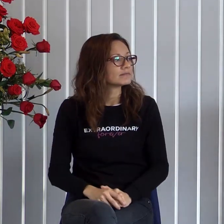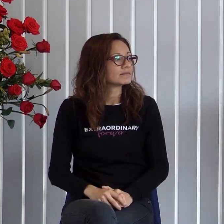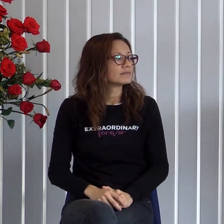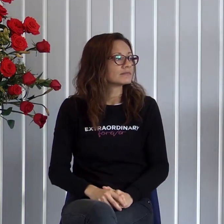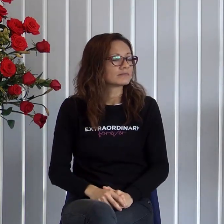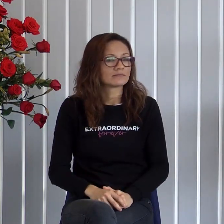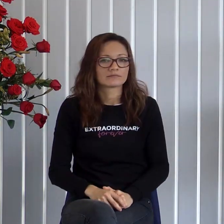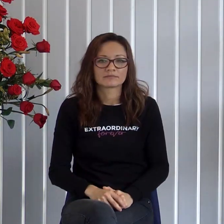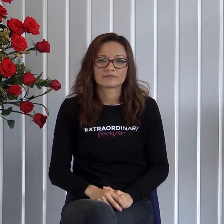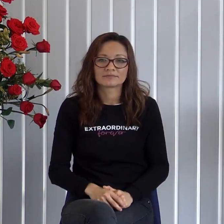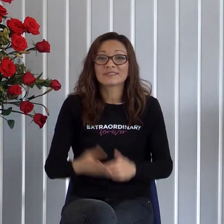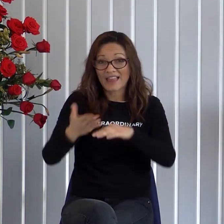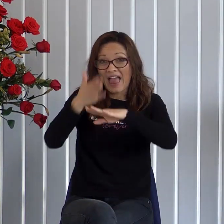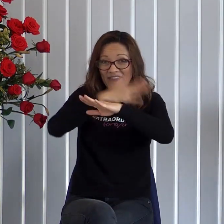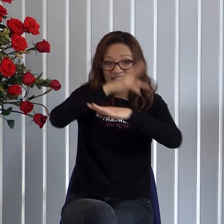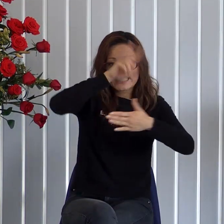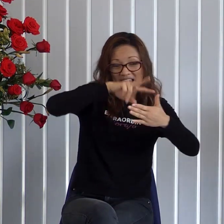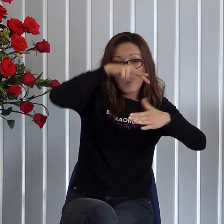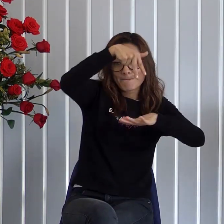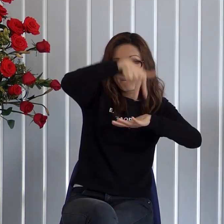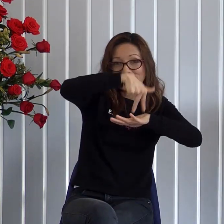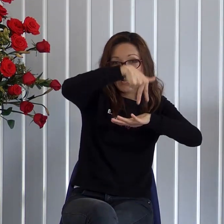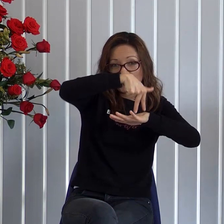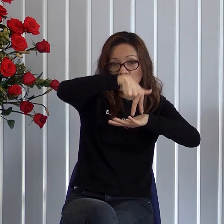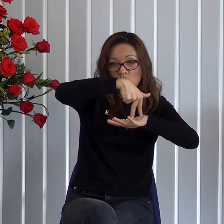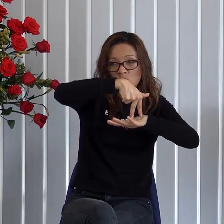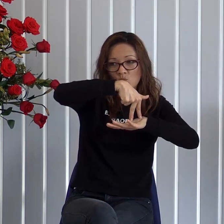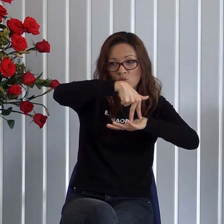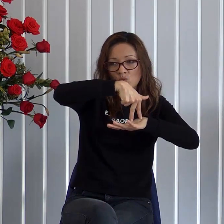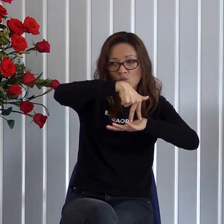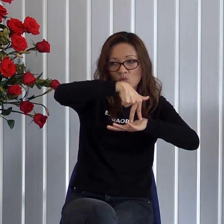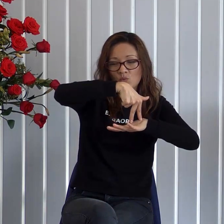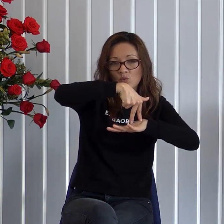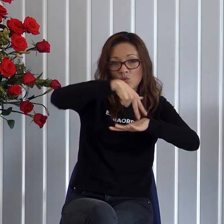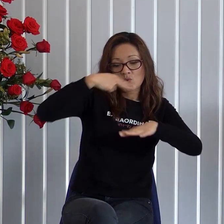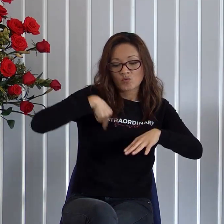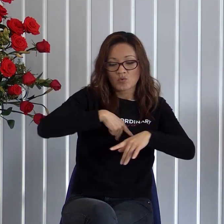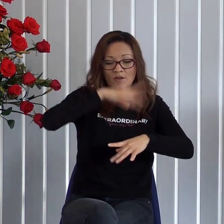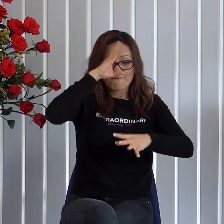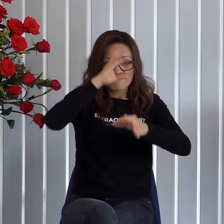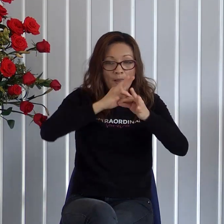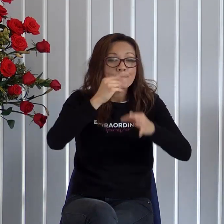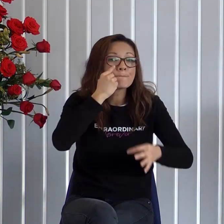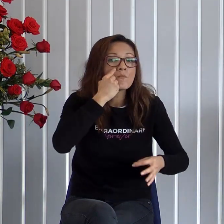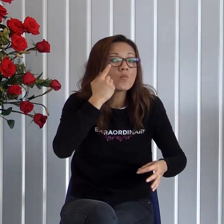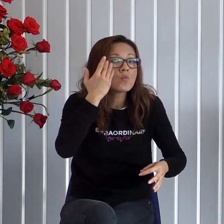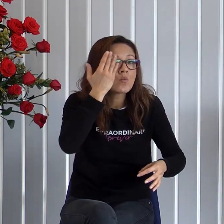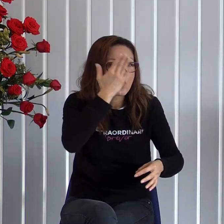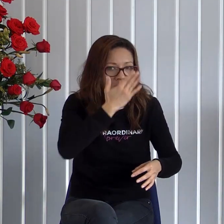Y estábamos leyendo Pedro, en donde dice que nuestra fe es probada.